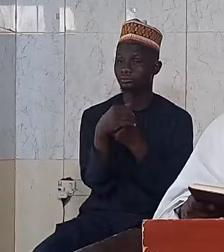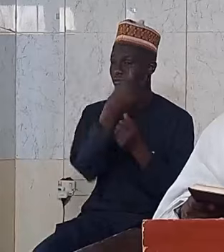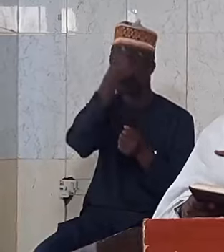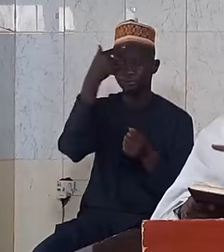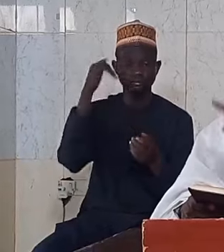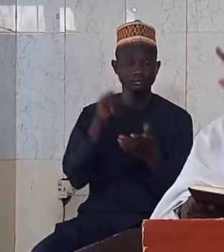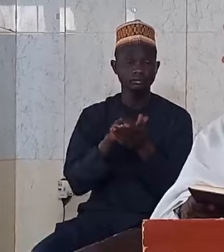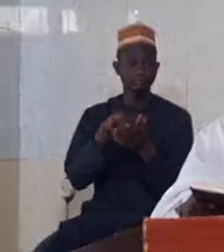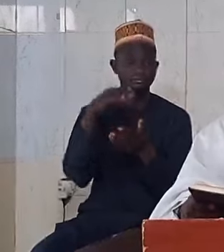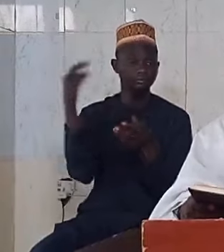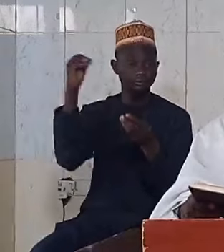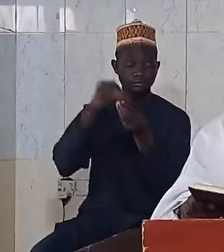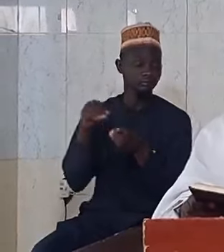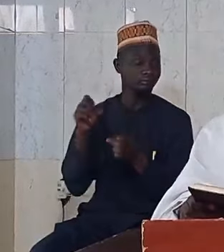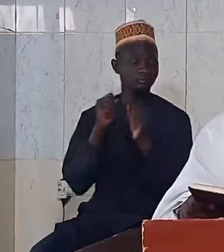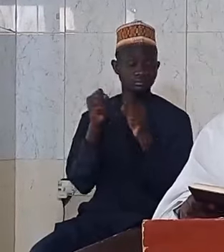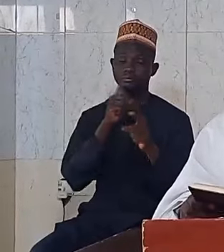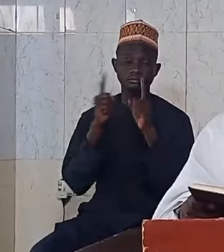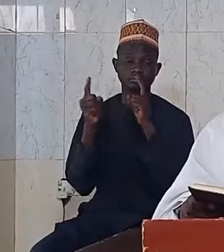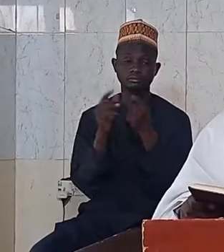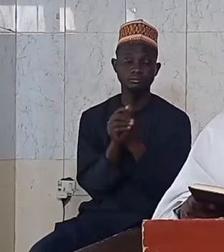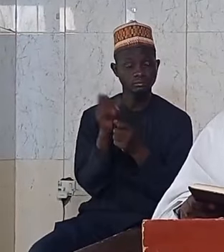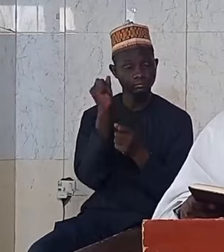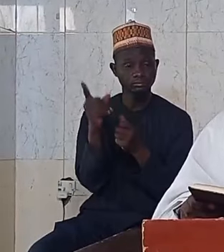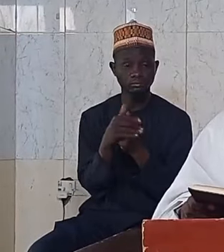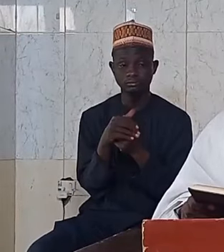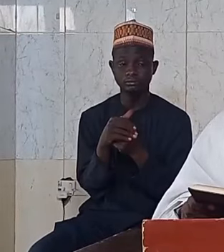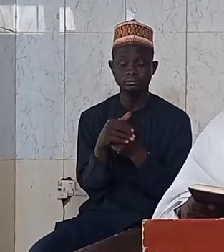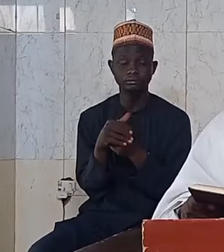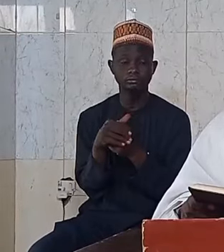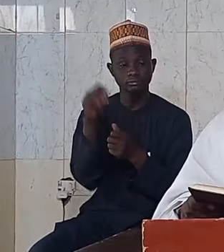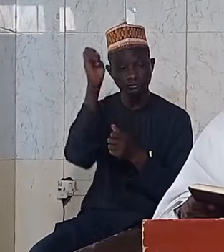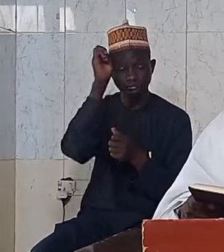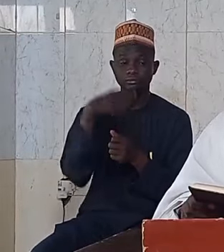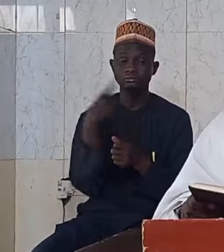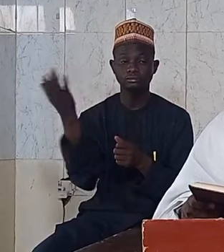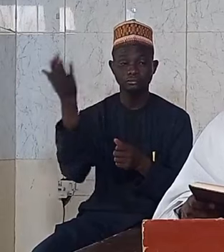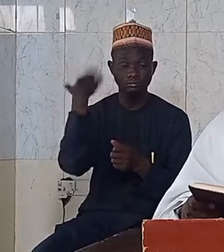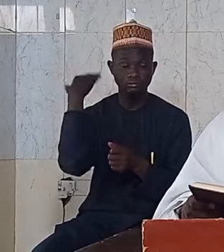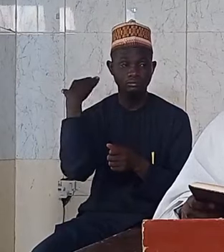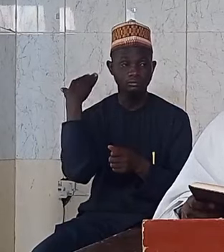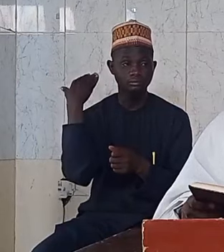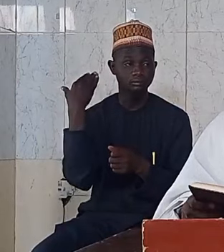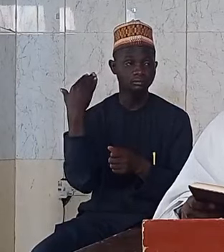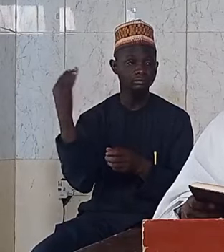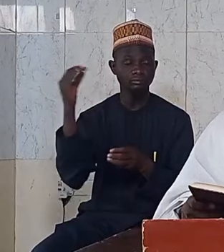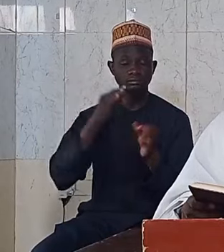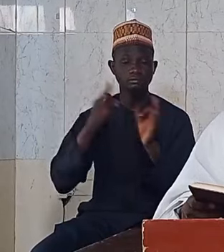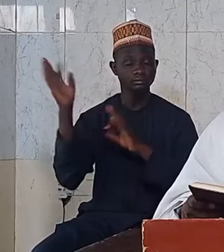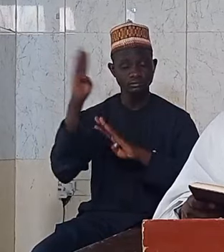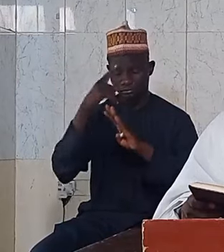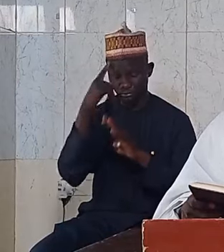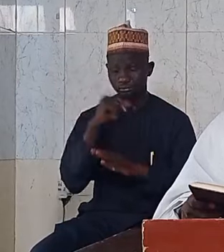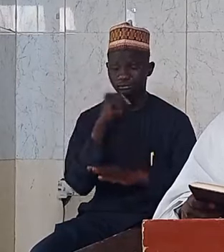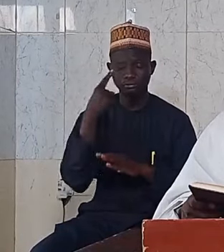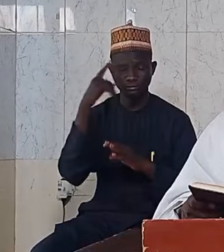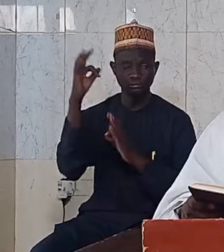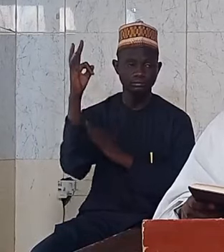haka dai wannan yana karfafa waccan magana an gane yawa wancan yana yaki ne ba dan Allah